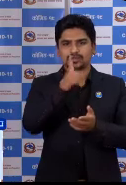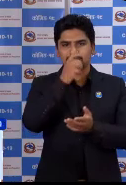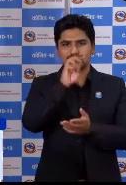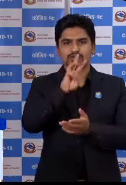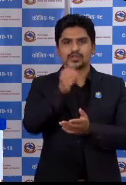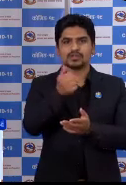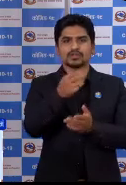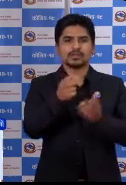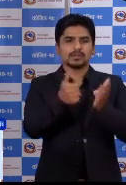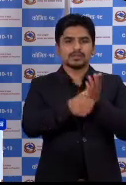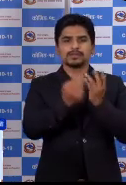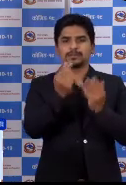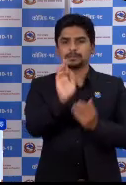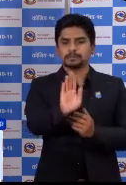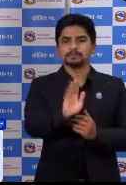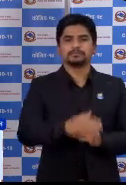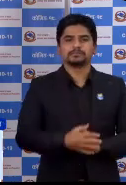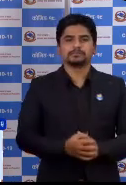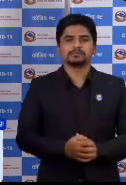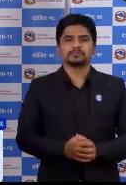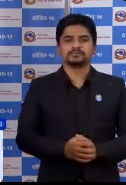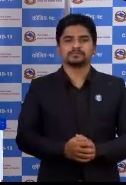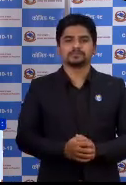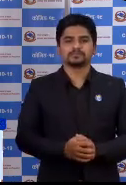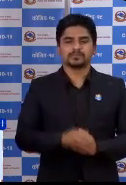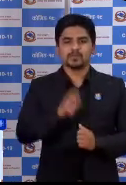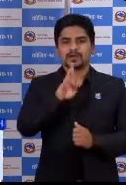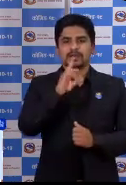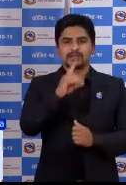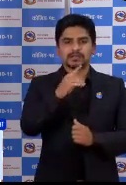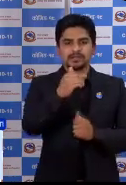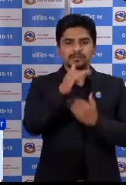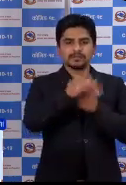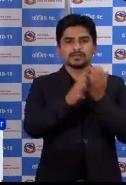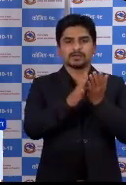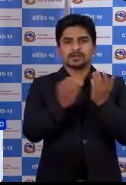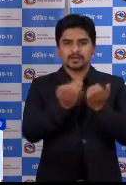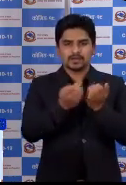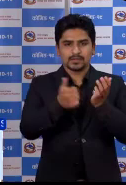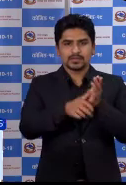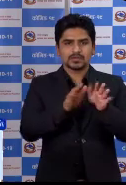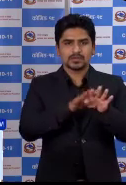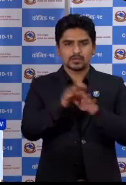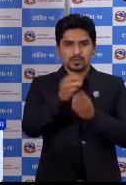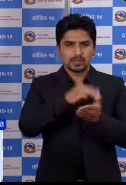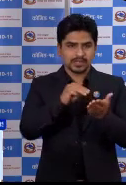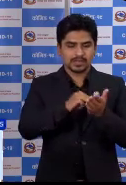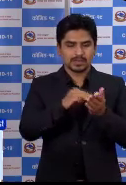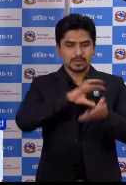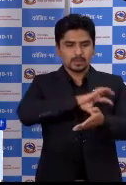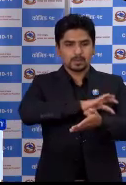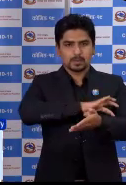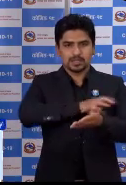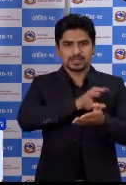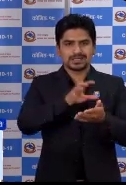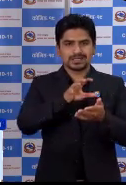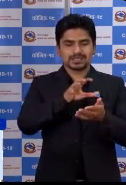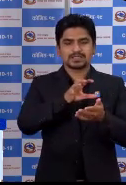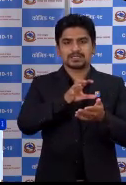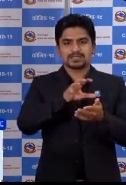कर्मी र सुरक्षा कर्मीले प्रयोग गर्ने बाहेक सबै प्रकारका सार्वजनिक तथा निजी सवारी साधनमा रोक लगाइएको